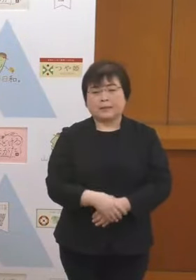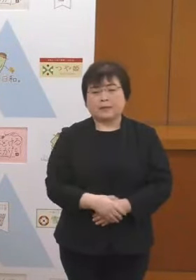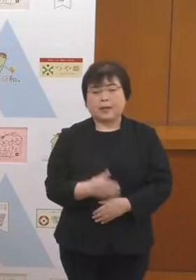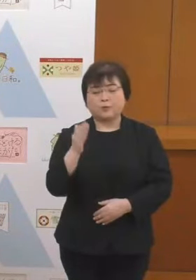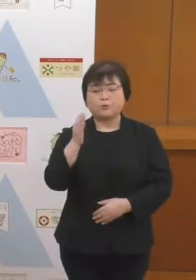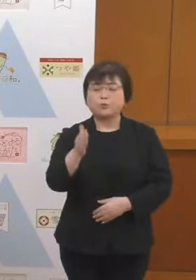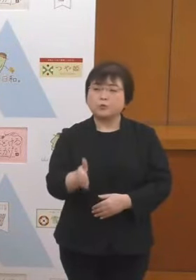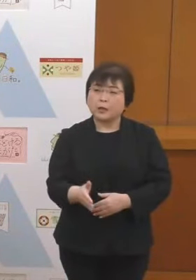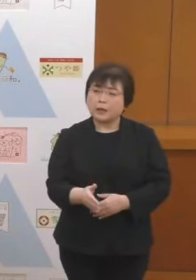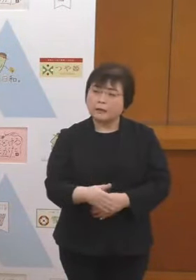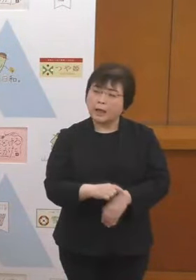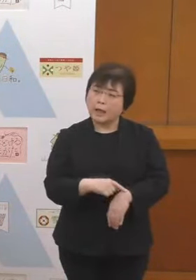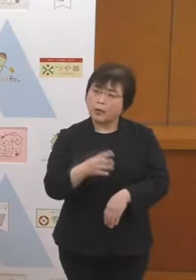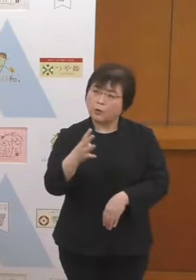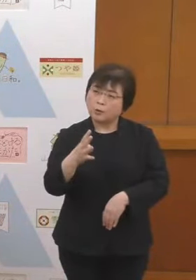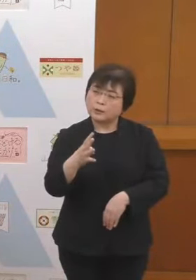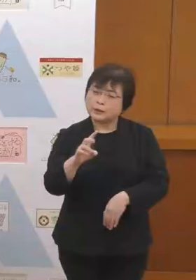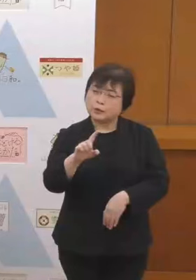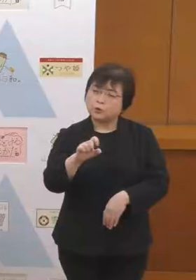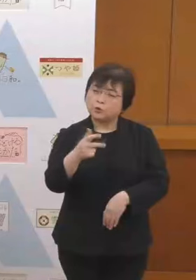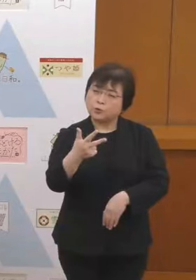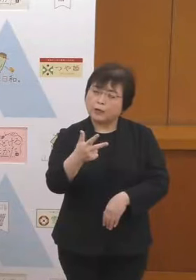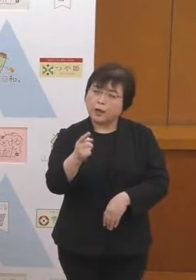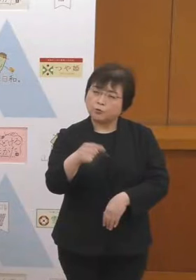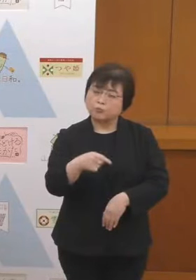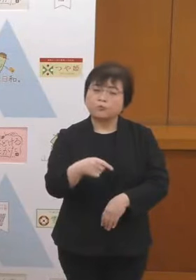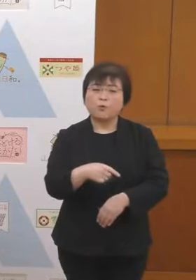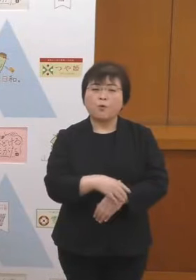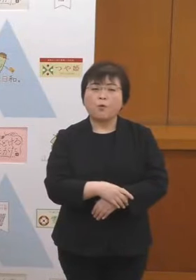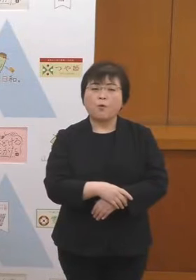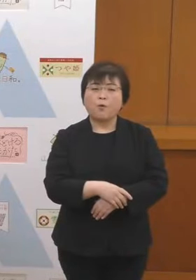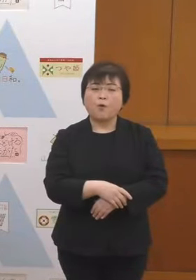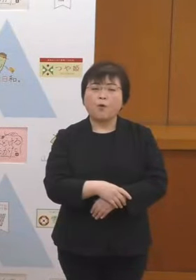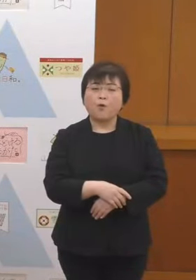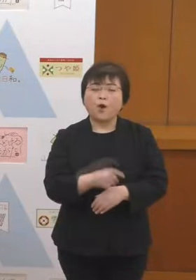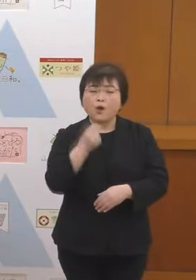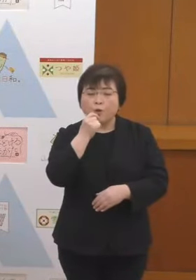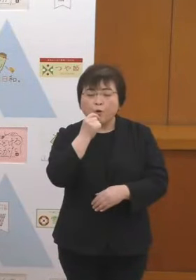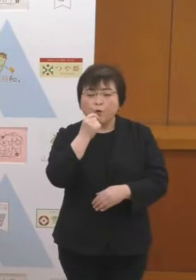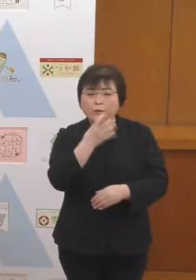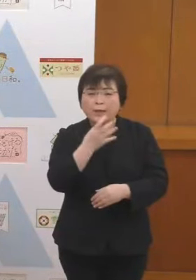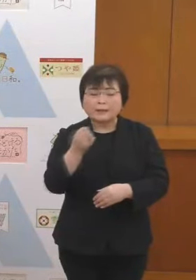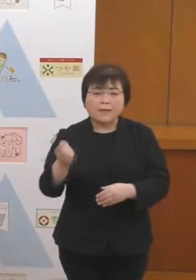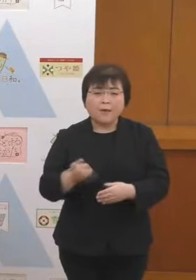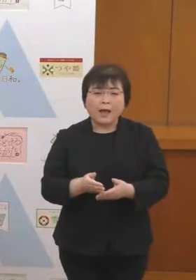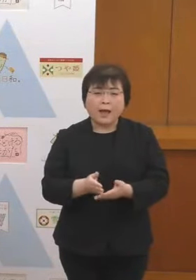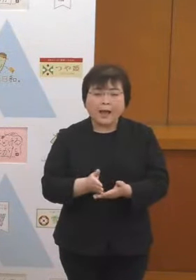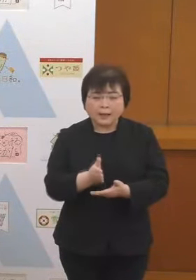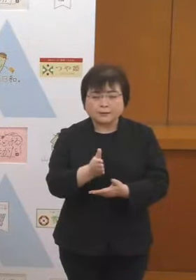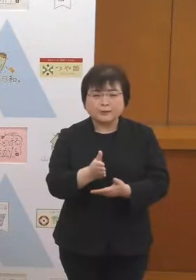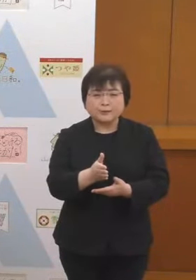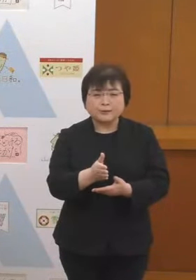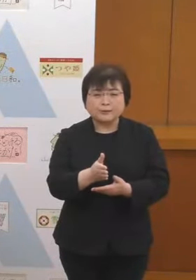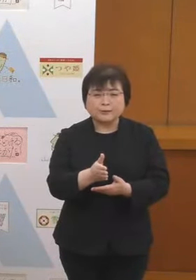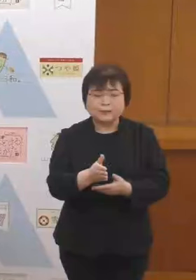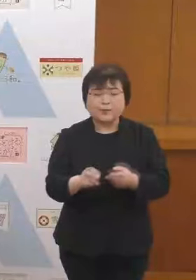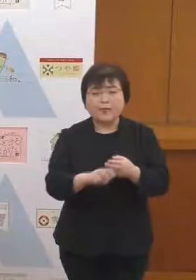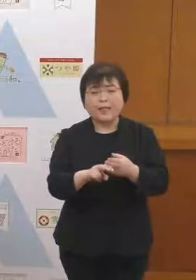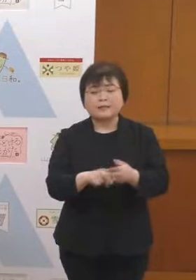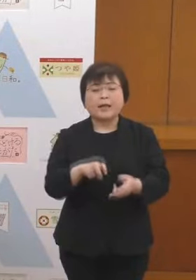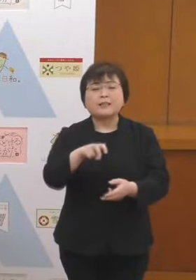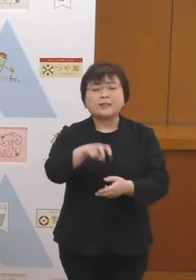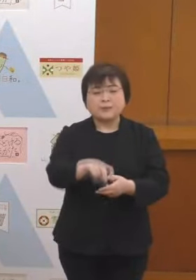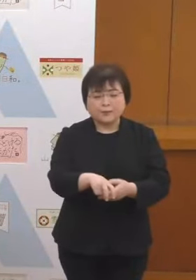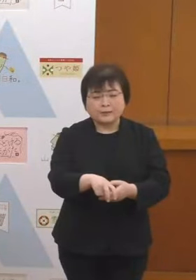夕方確か4時17分頃の米沢初の米坂線にえ実際に